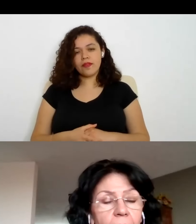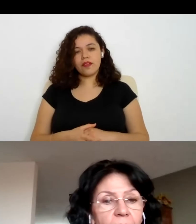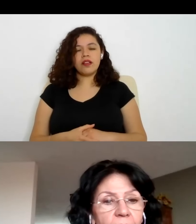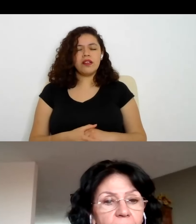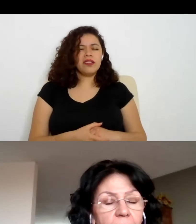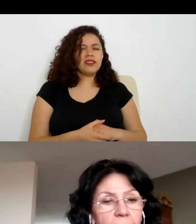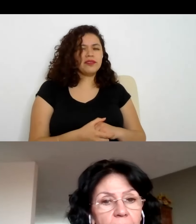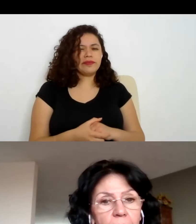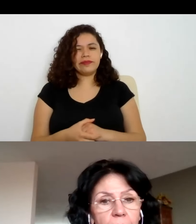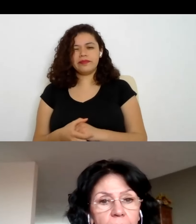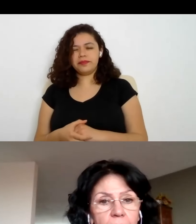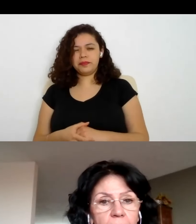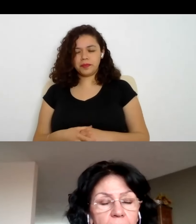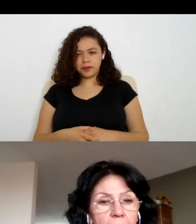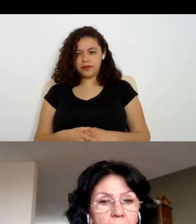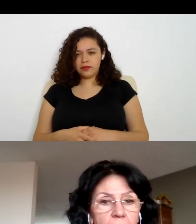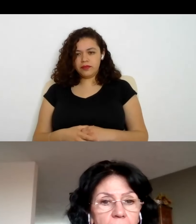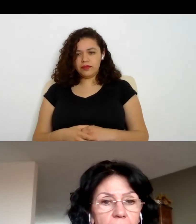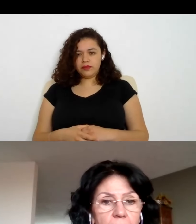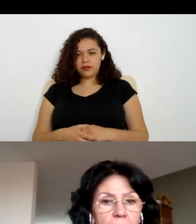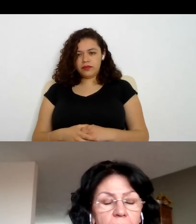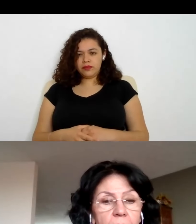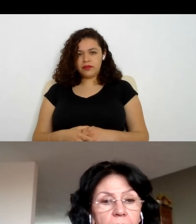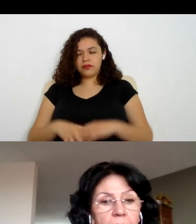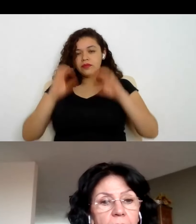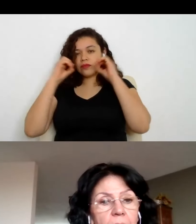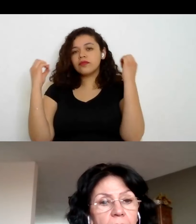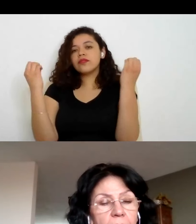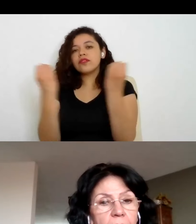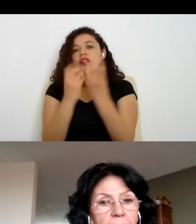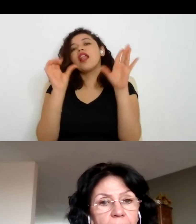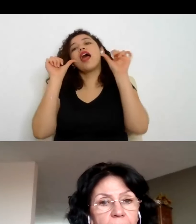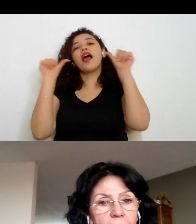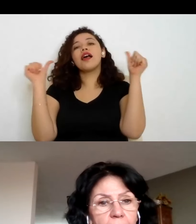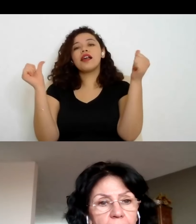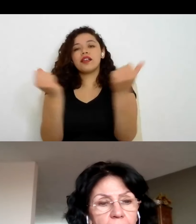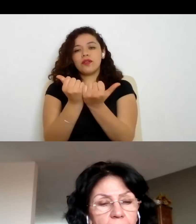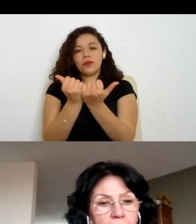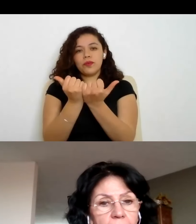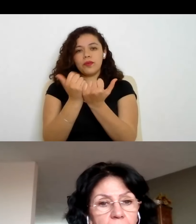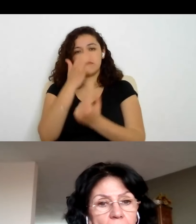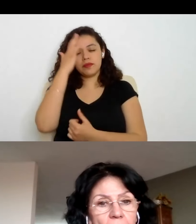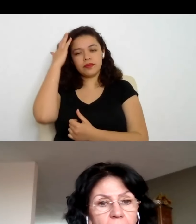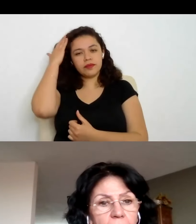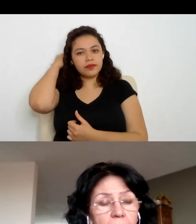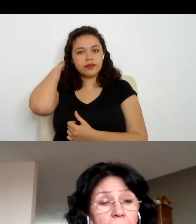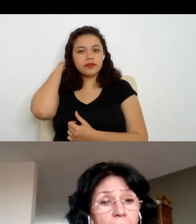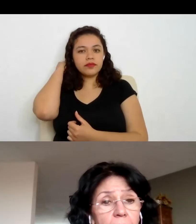Cuando, sobre todo, las organizaciones, las asociaciones que prestan este